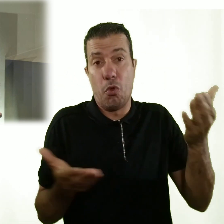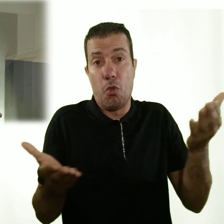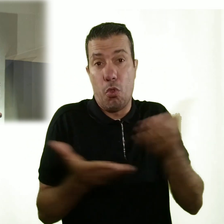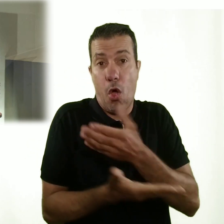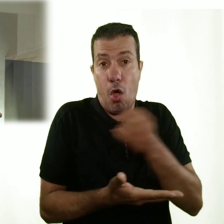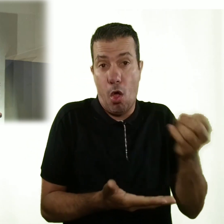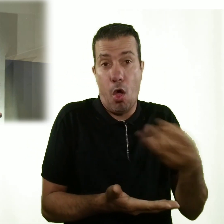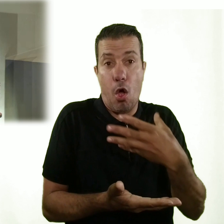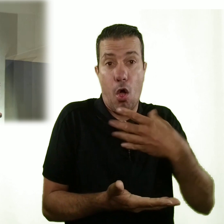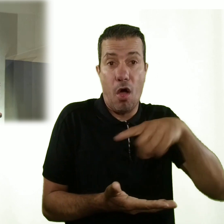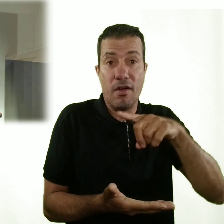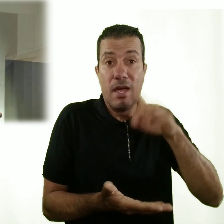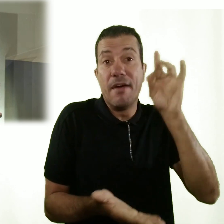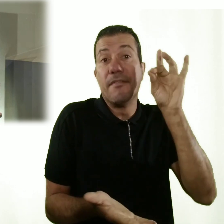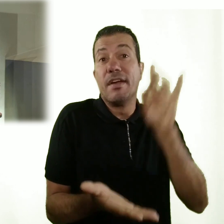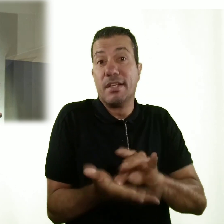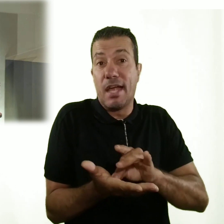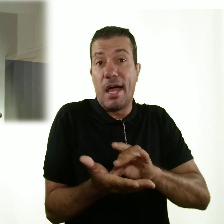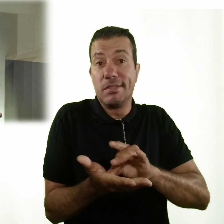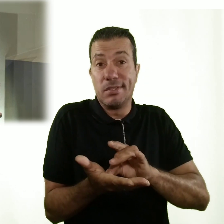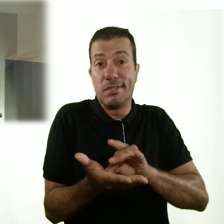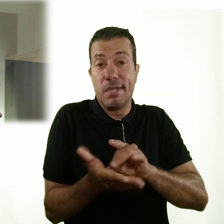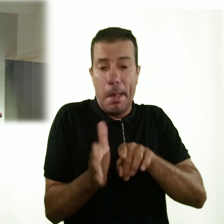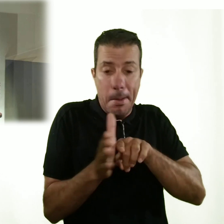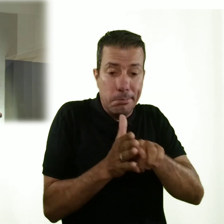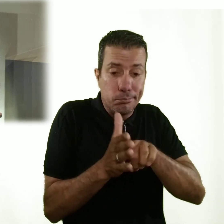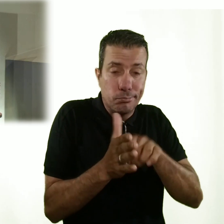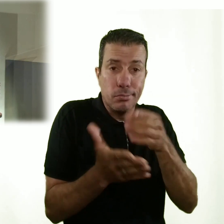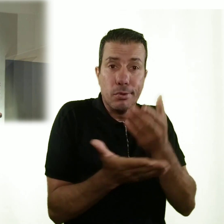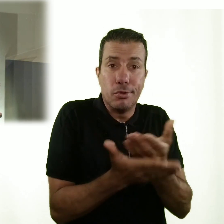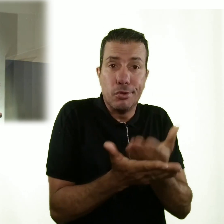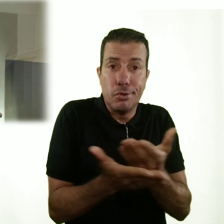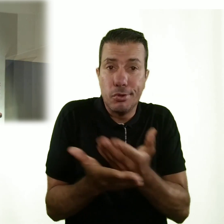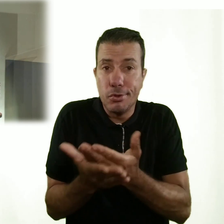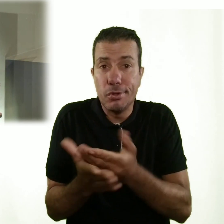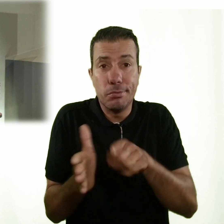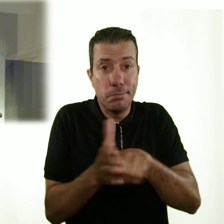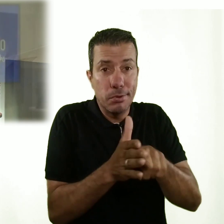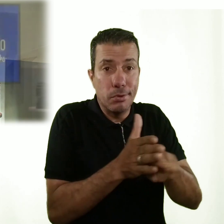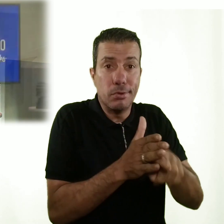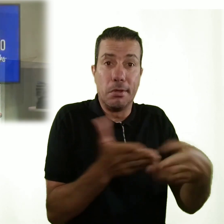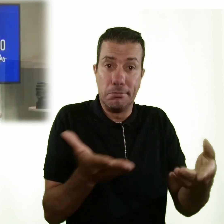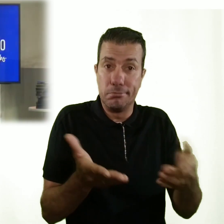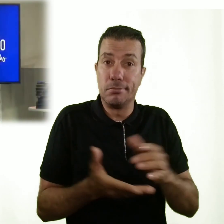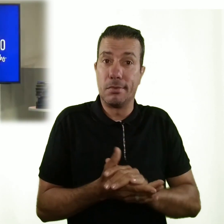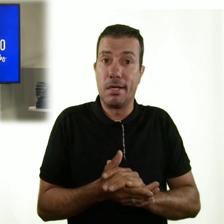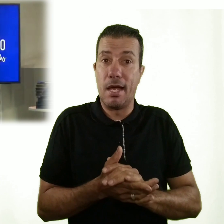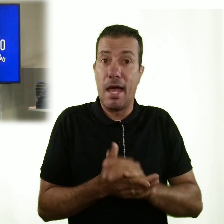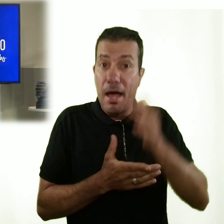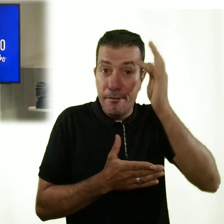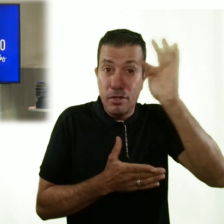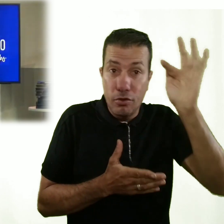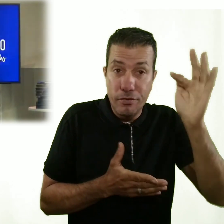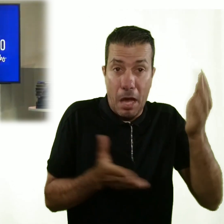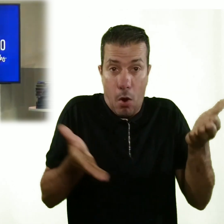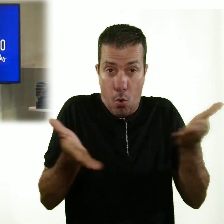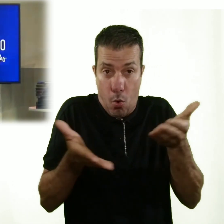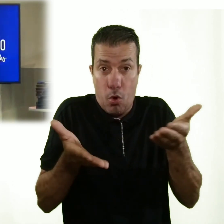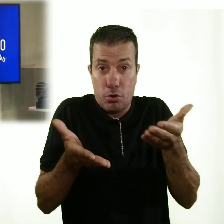que é a verdade pela ciência. E a filosofia atual é mais ou menos assim,